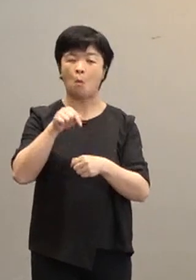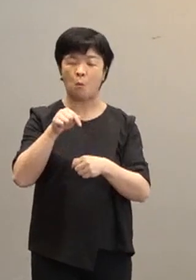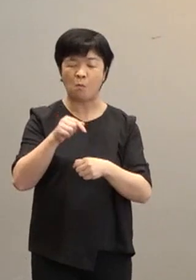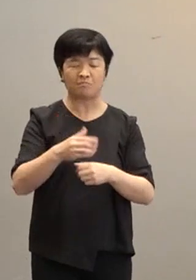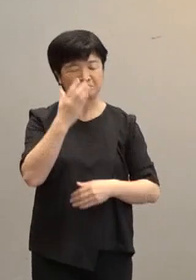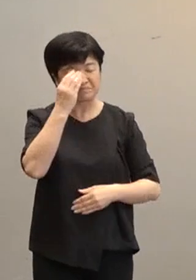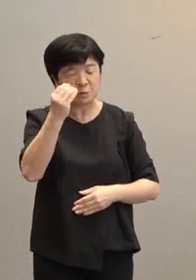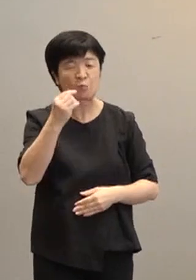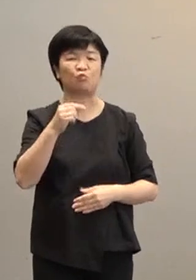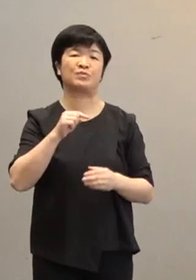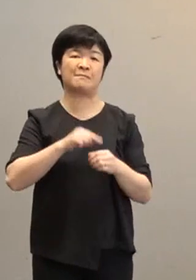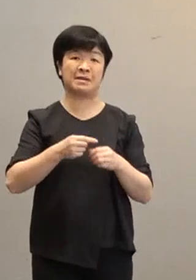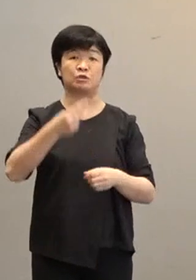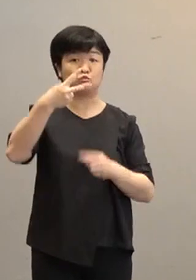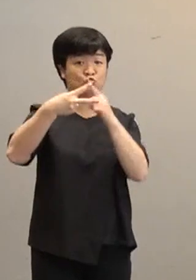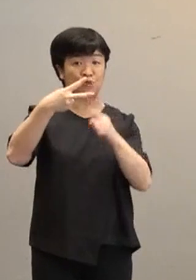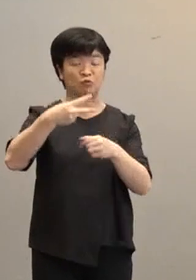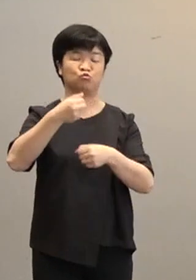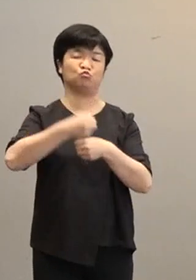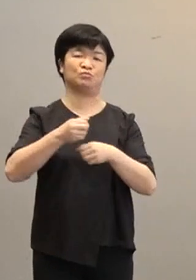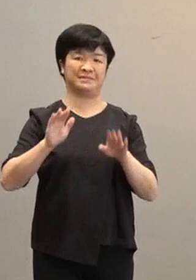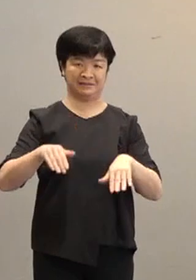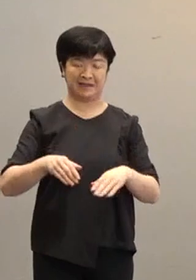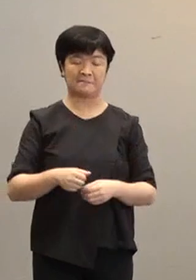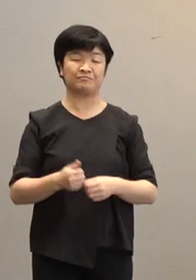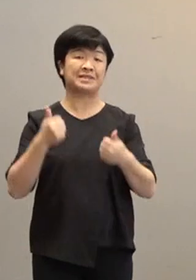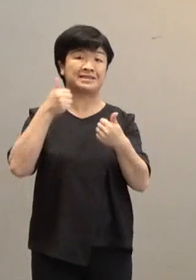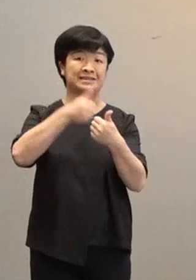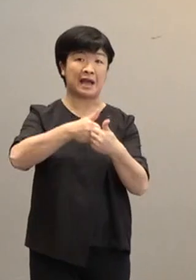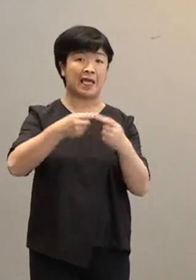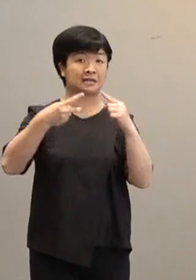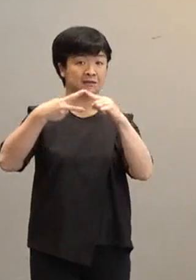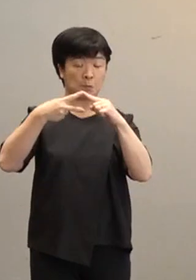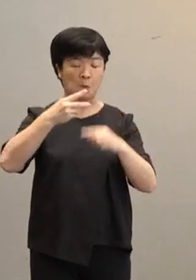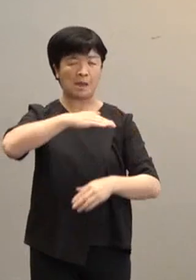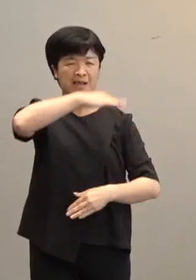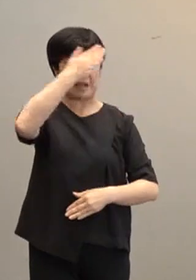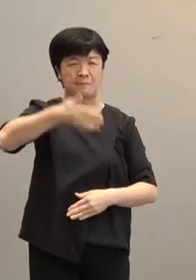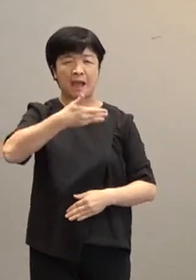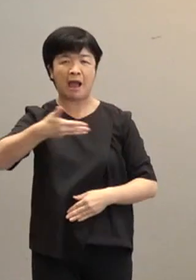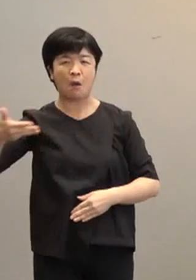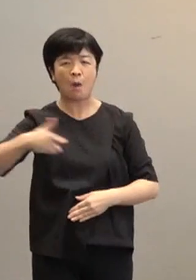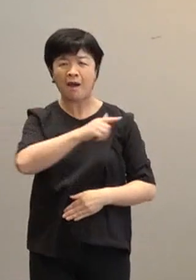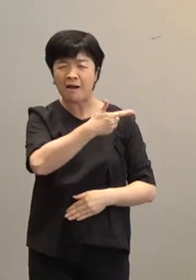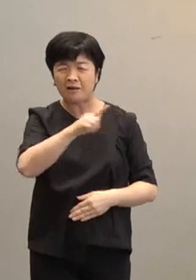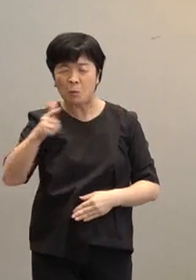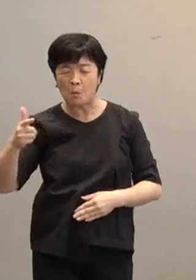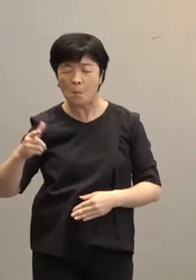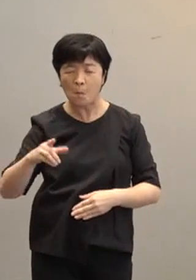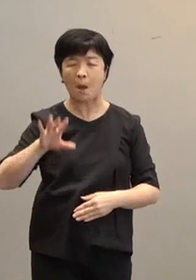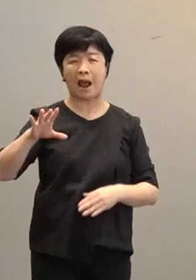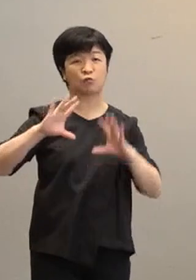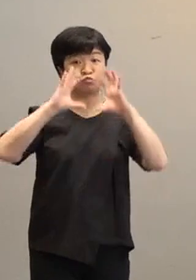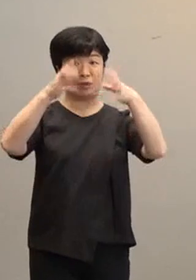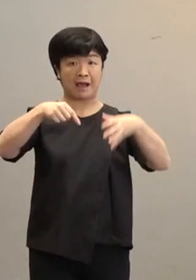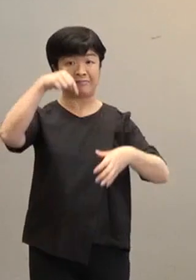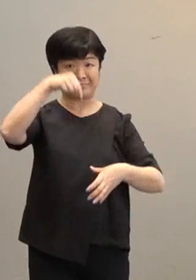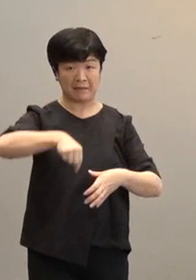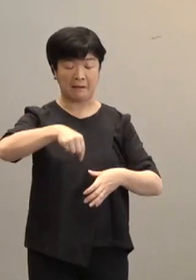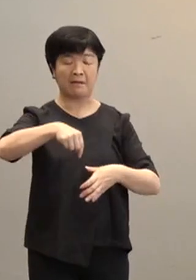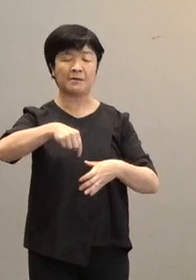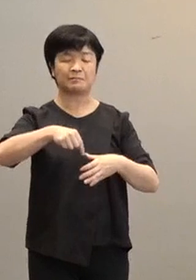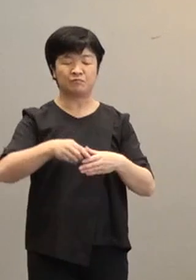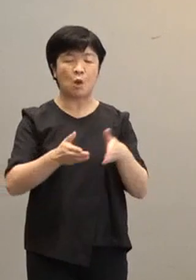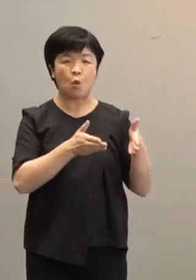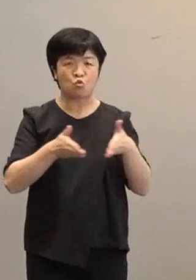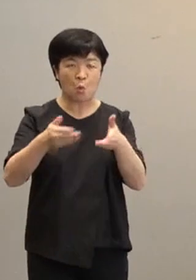ています。チャレンジ部門では山や川など複雑な地形があるワールドに道路や橋、トンネル